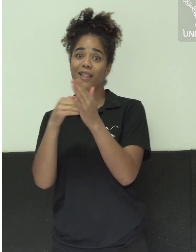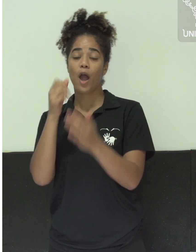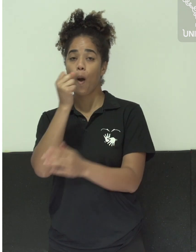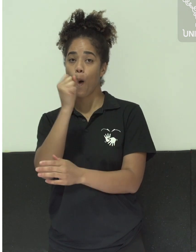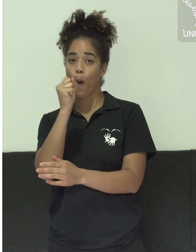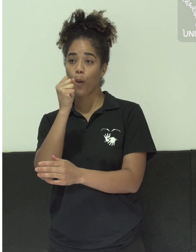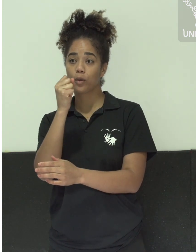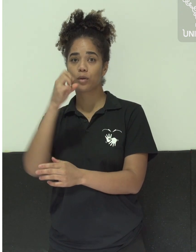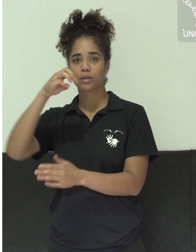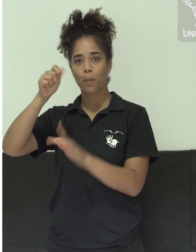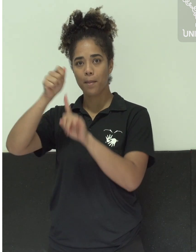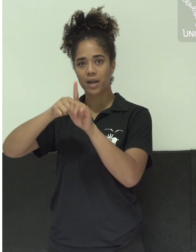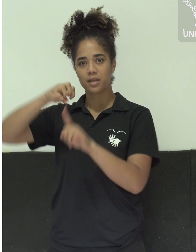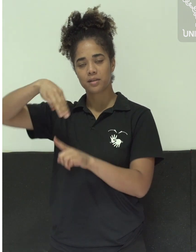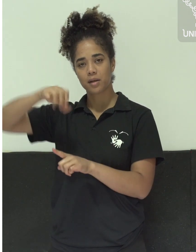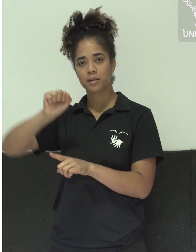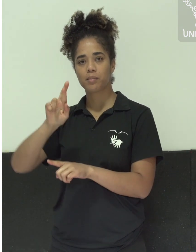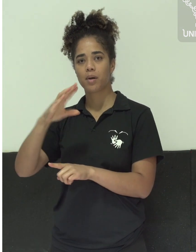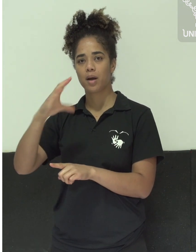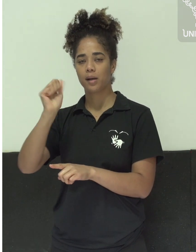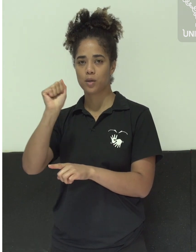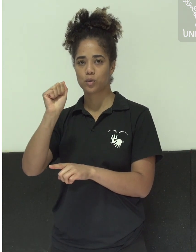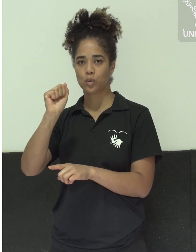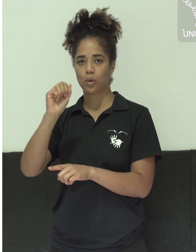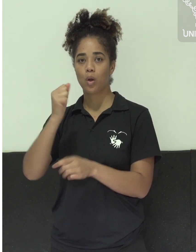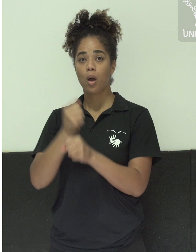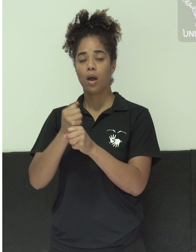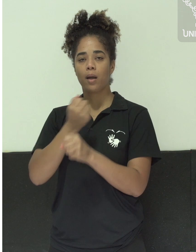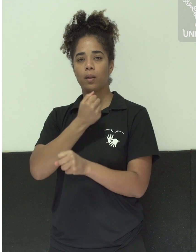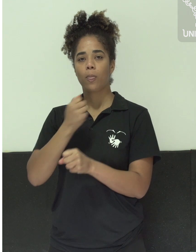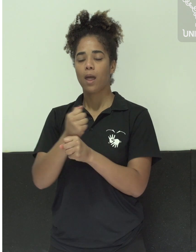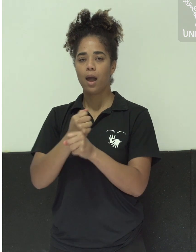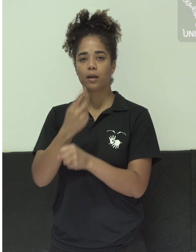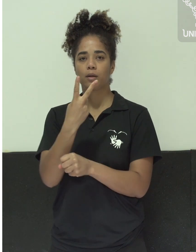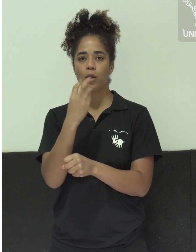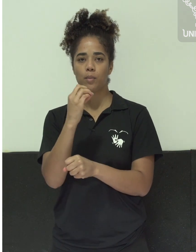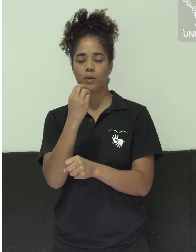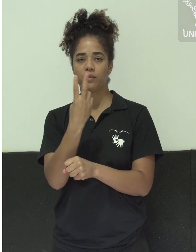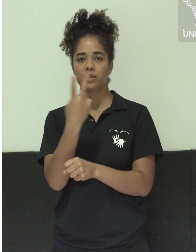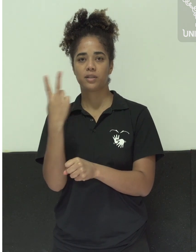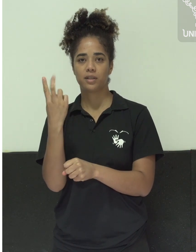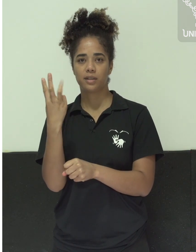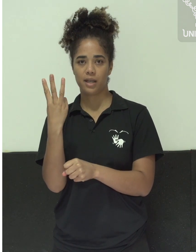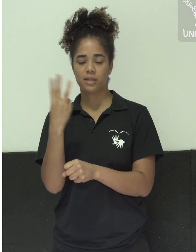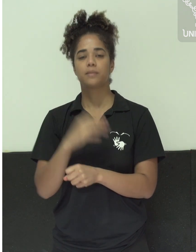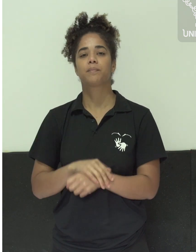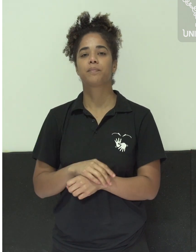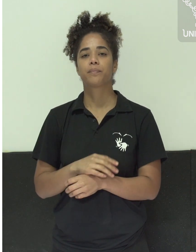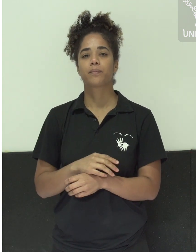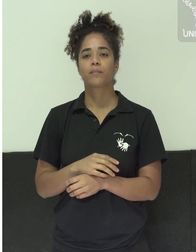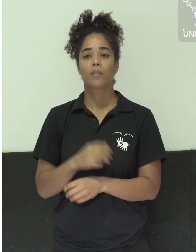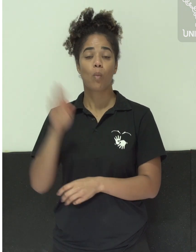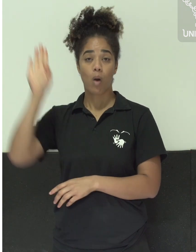2023, devendo o candidato, dentro deste prazo, atender ao estabelecido abaixo.